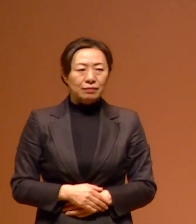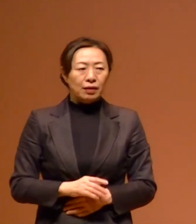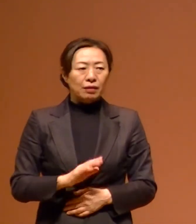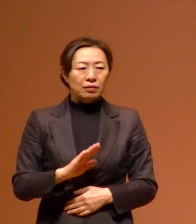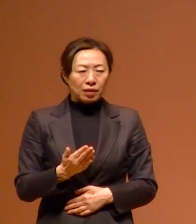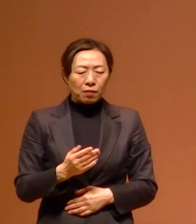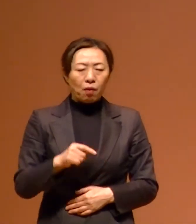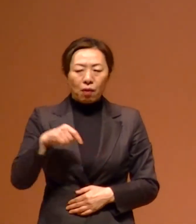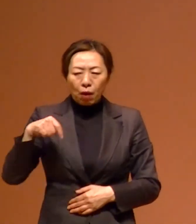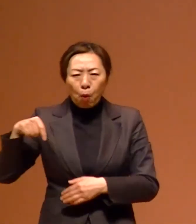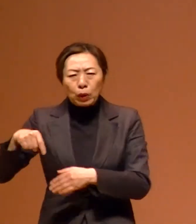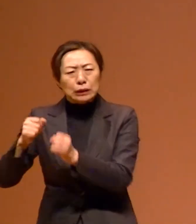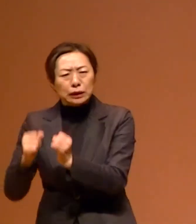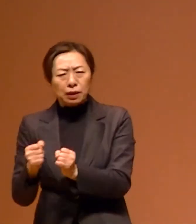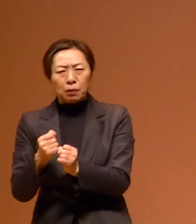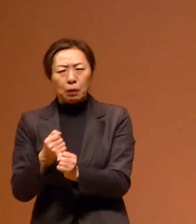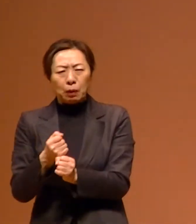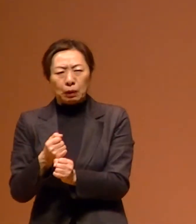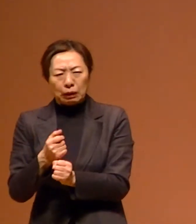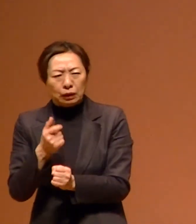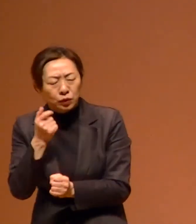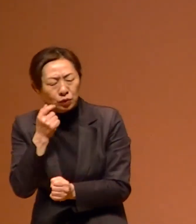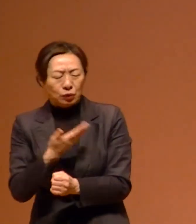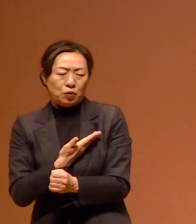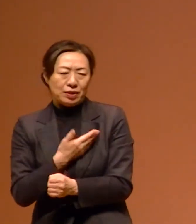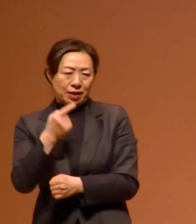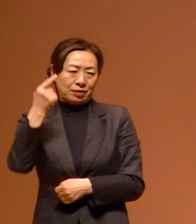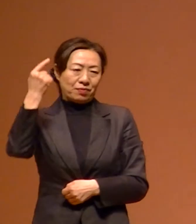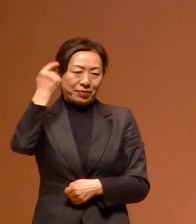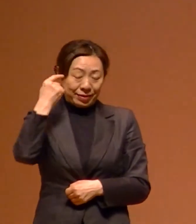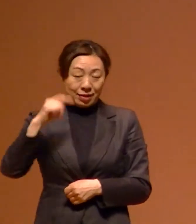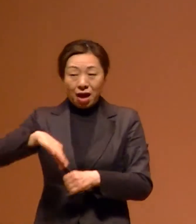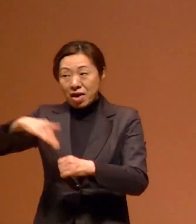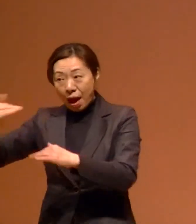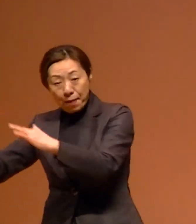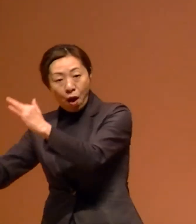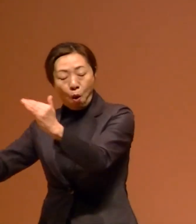ここにいてもしょうがないと思って、その山を越えて